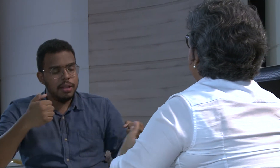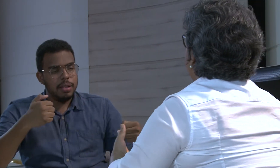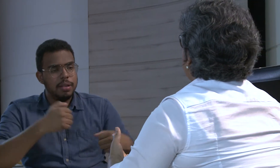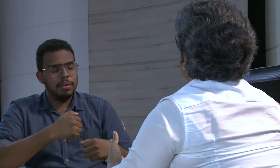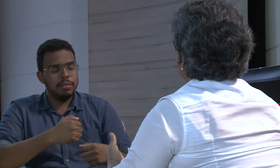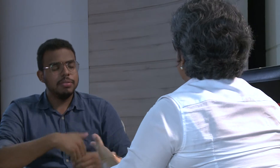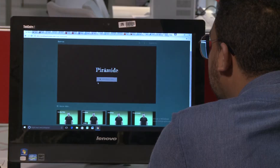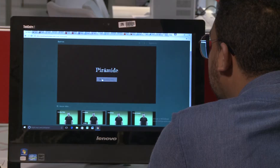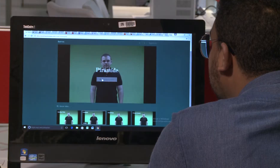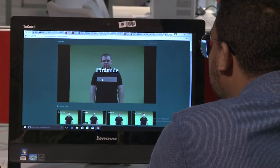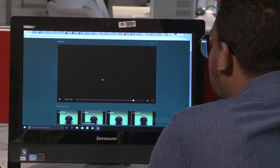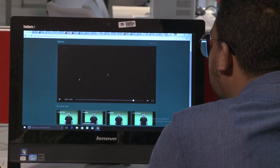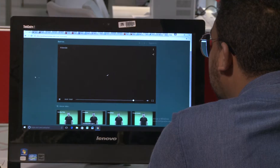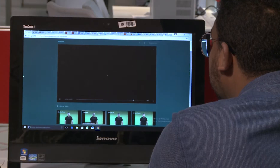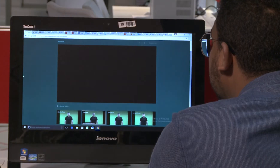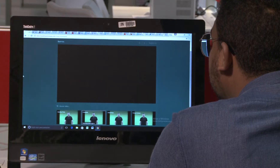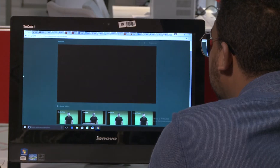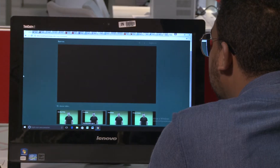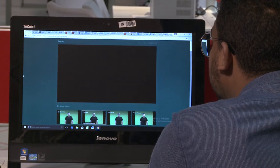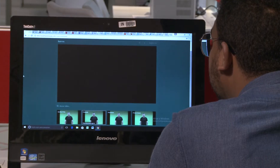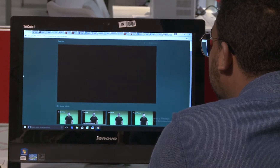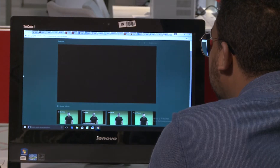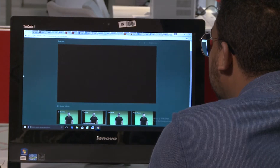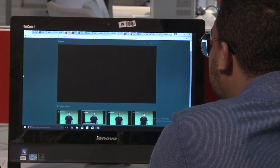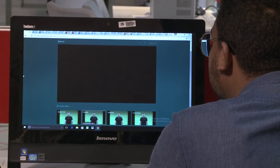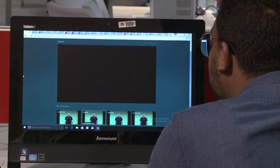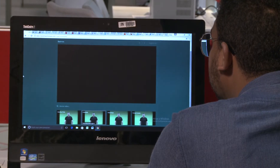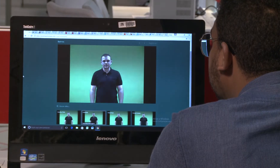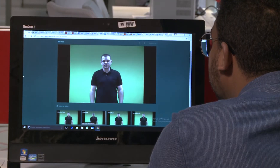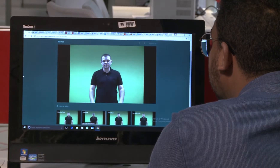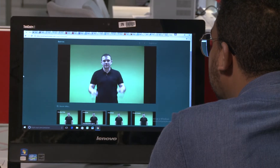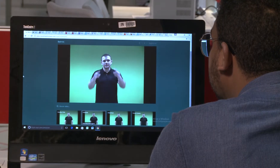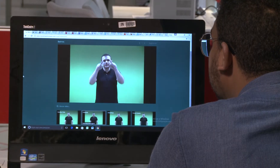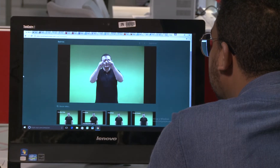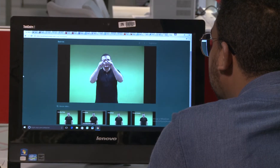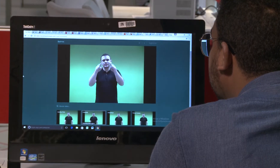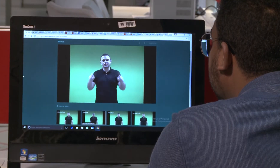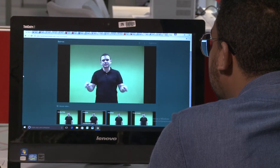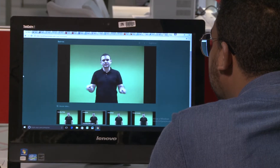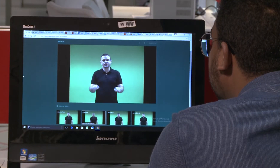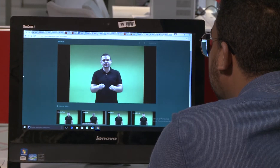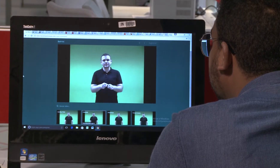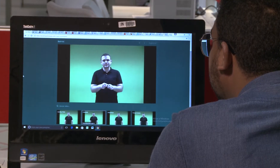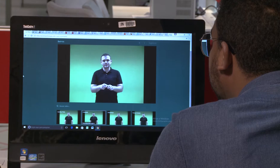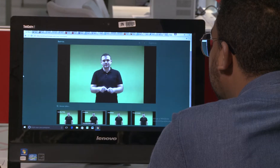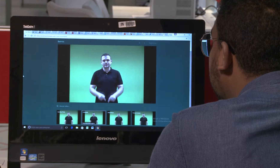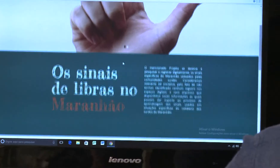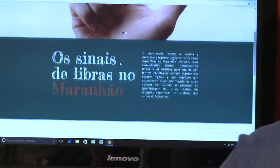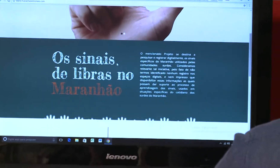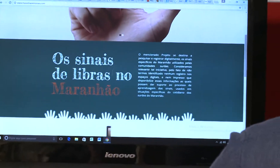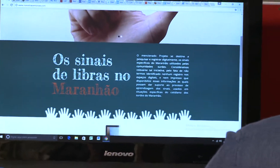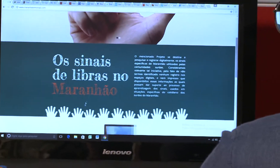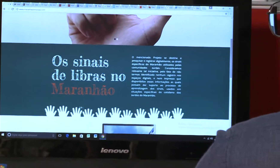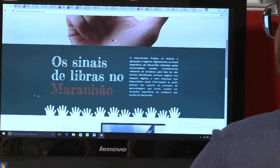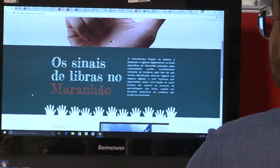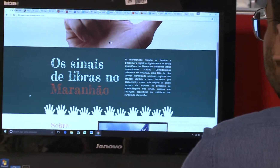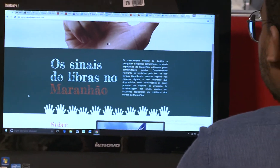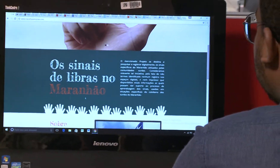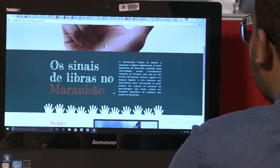utilizados somente no maranhão a pesquisa tem como produto final um site que abriga todos esses gestos uma espécie de banco de